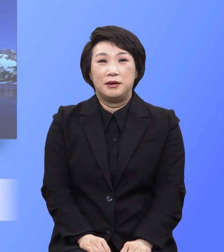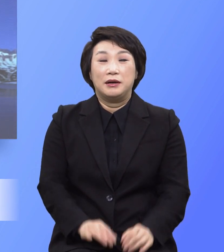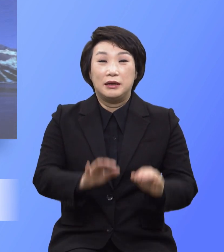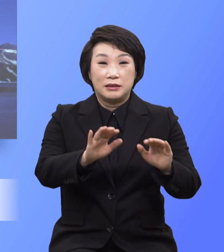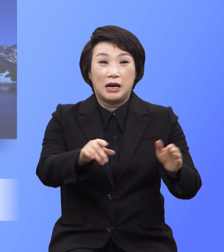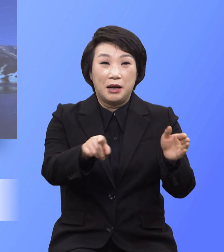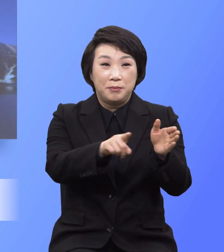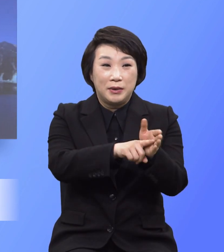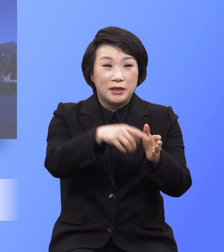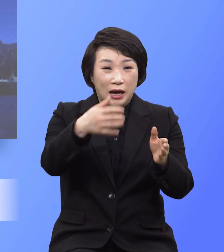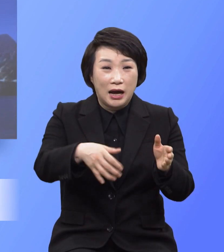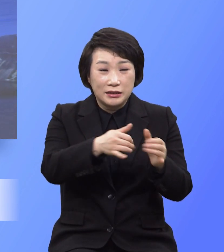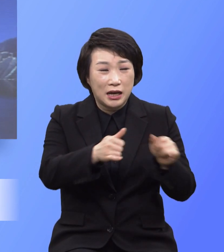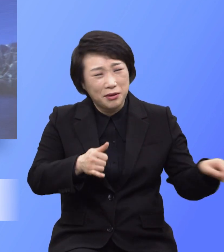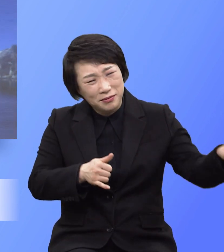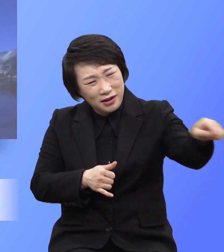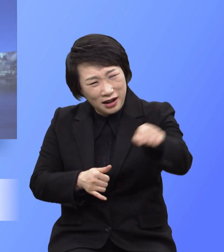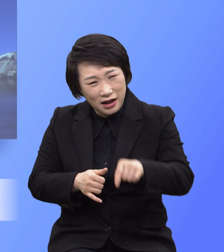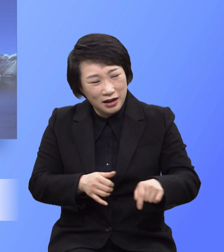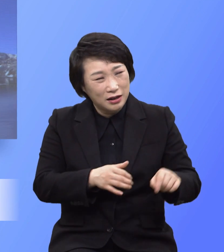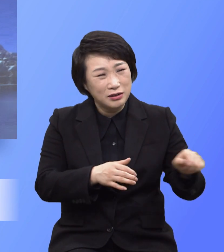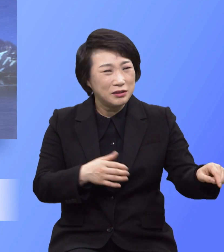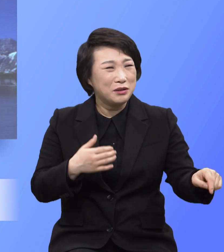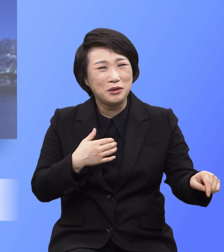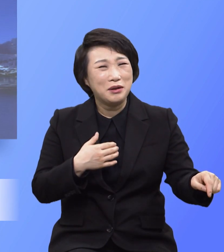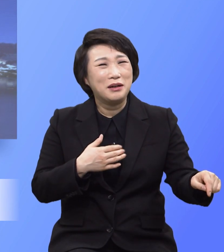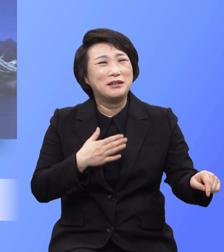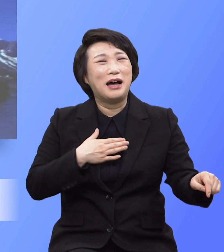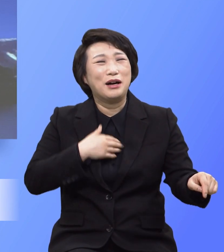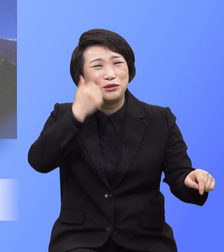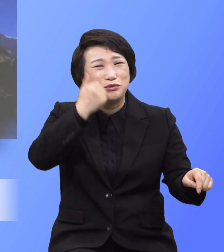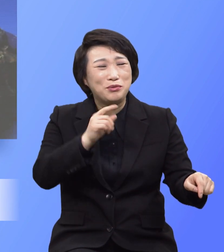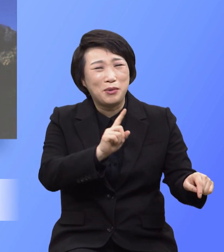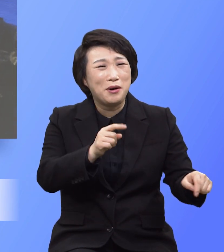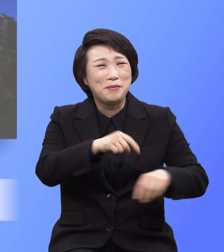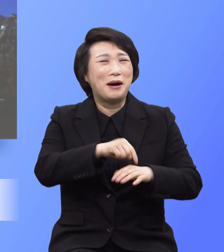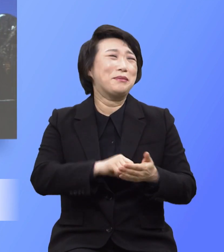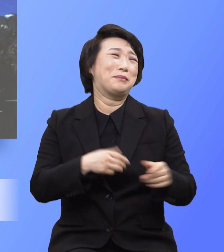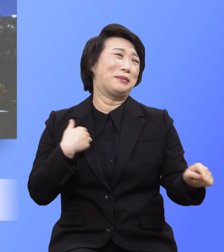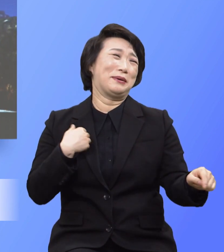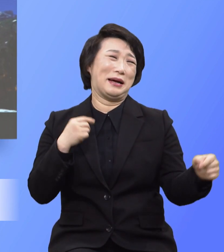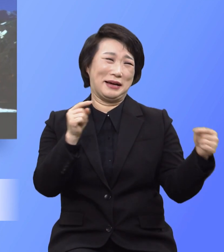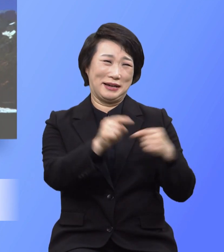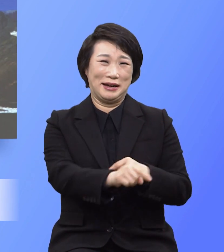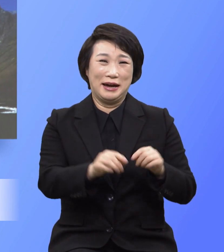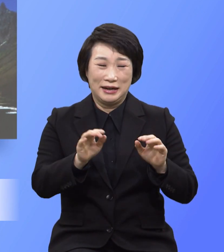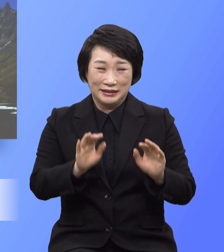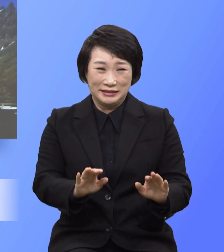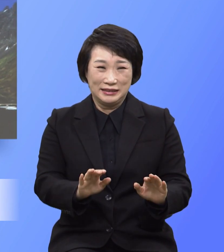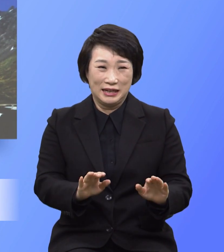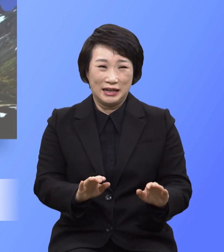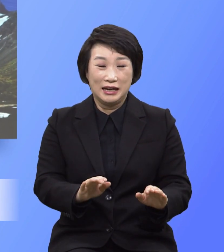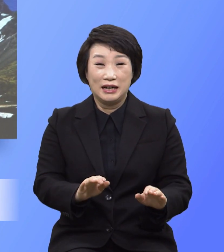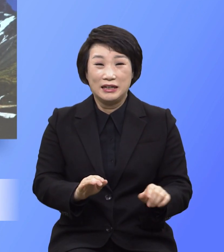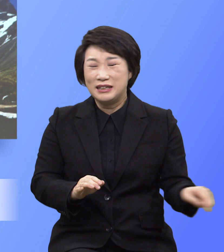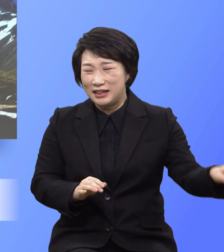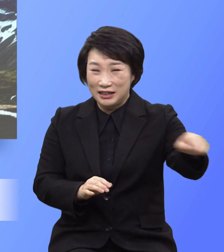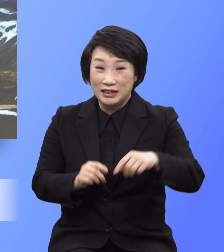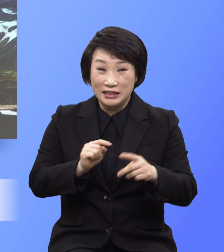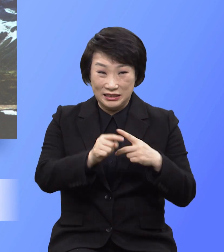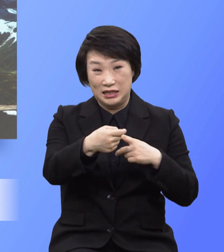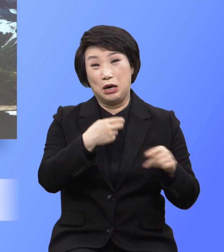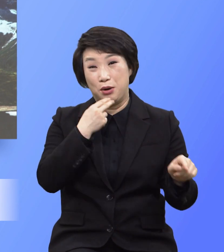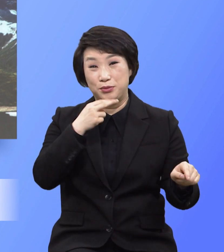세상 사람이 다 날 몰라줘도, 예, 세상 사람이 다 나를